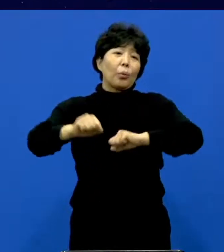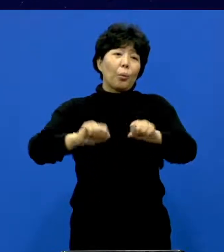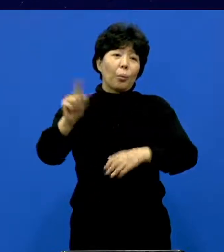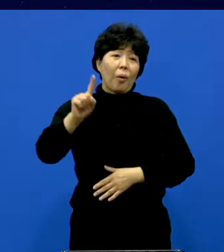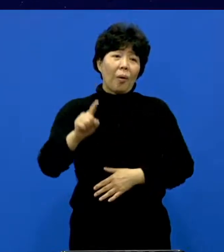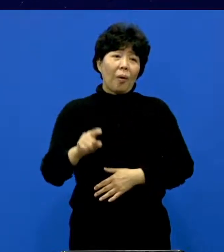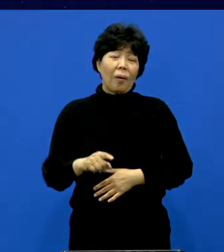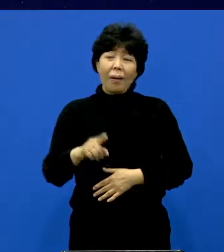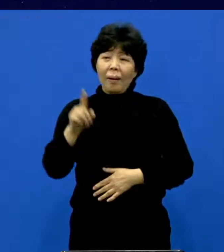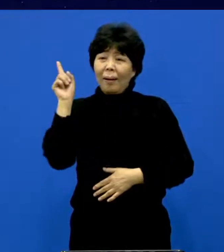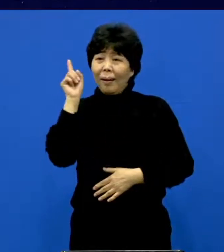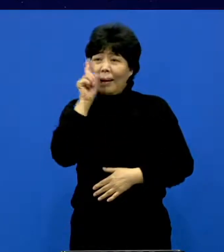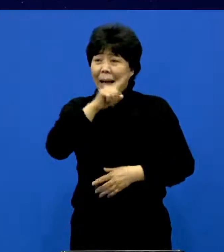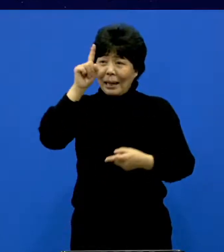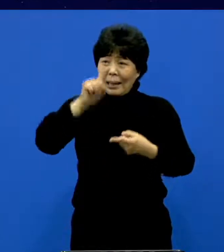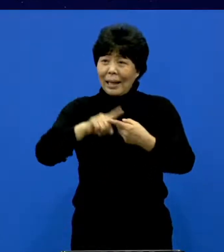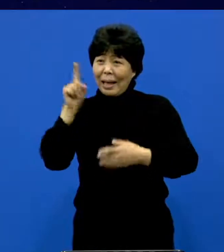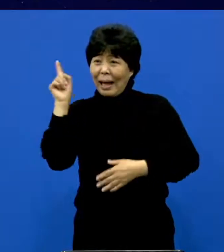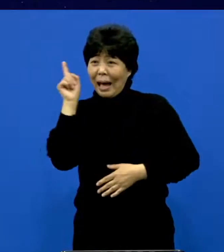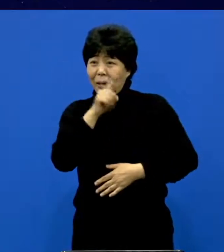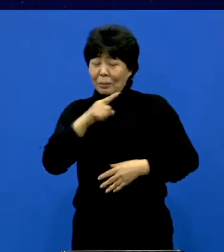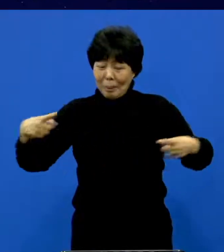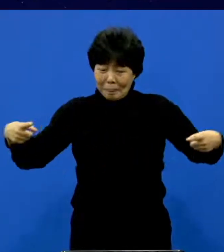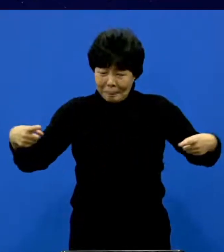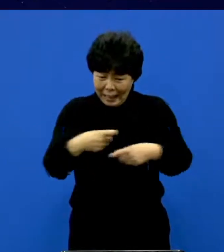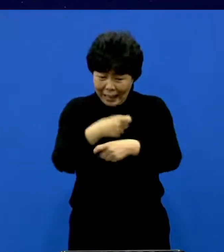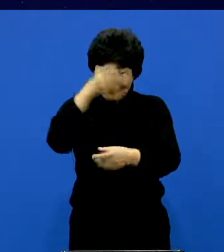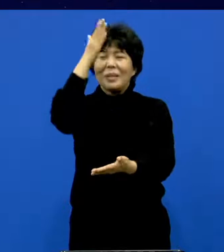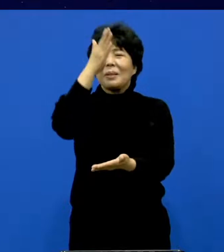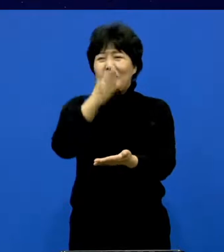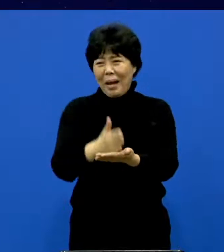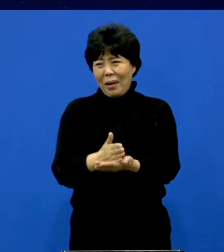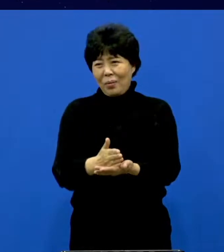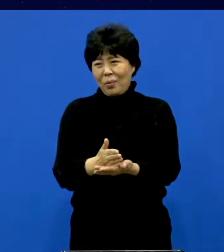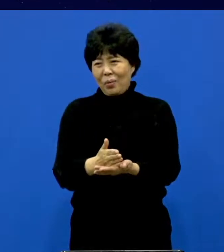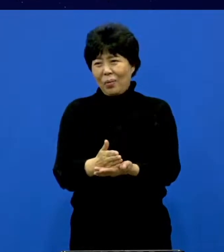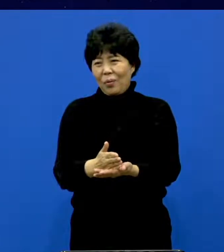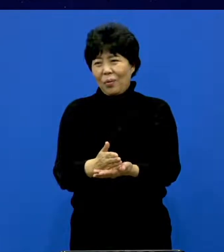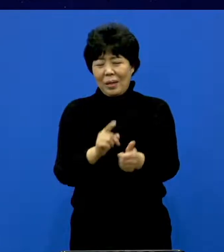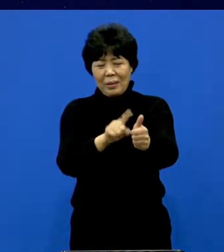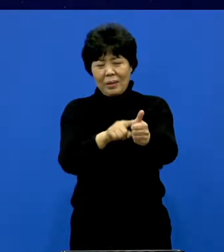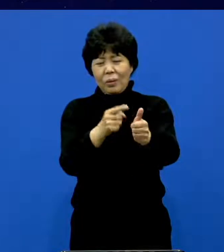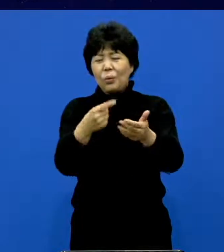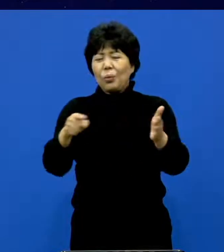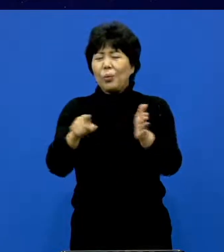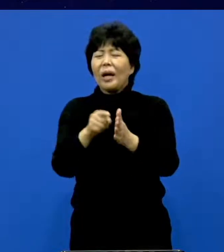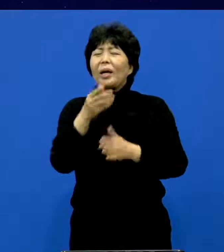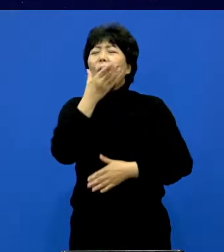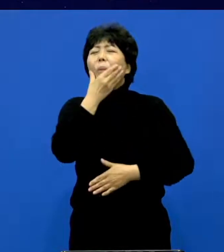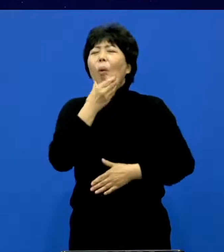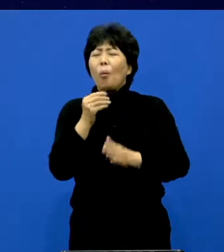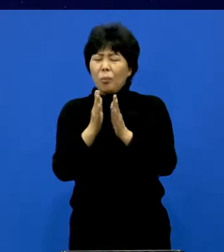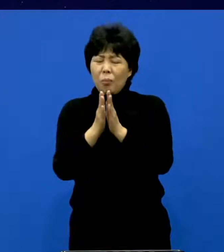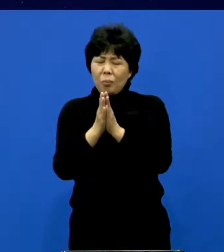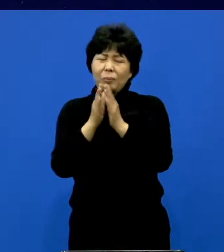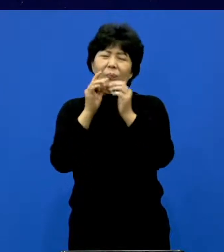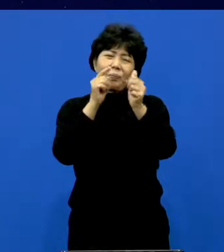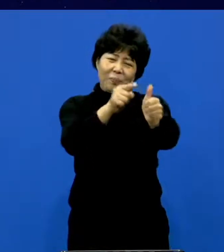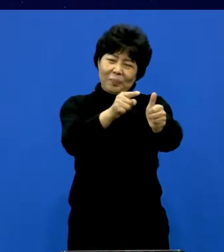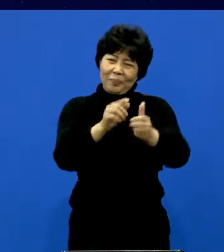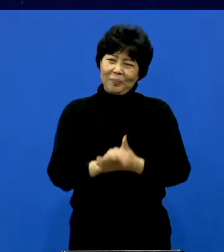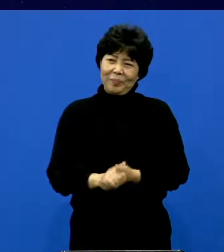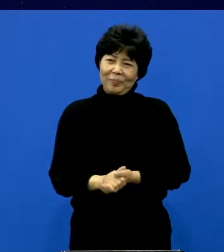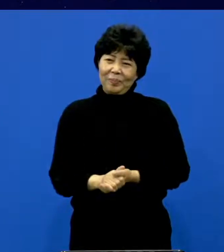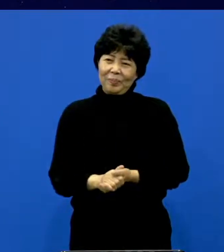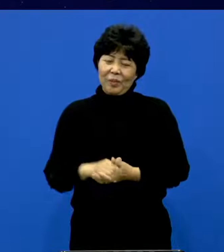악을 악으로 욕을 욕으로 갚지 말고 도리어 복을 빌라. 이를 위하여 너희가 부으심을 받았으니 이는